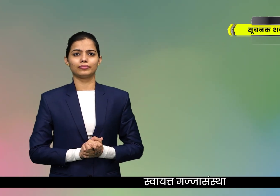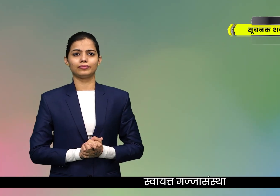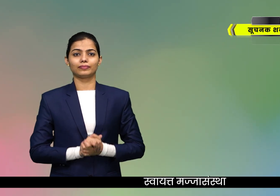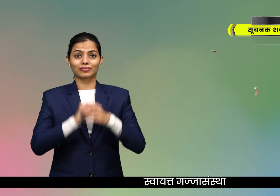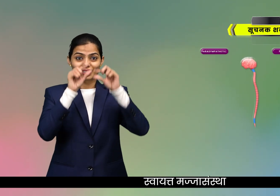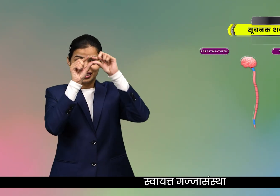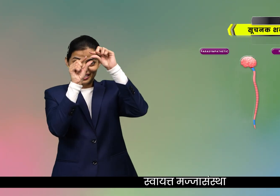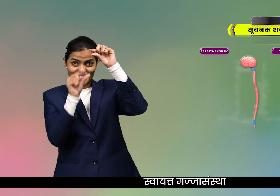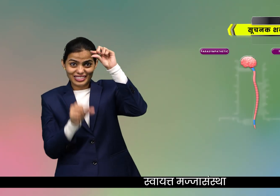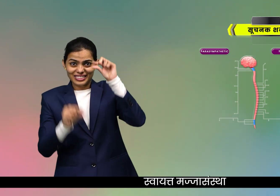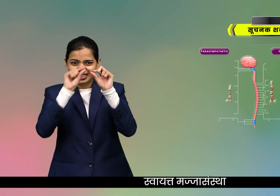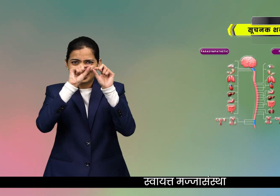स्वायत्त मज्जासंस्था.